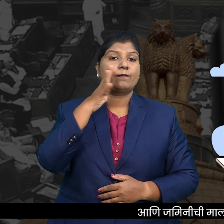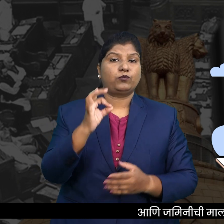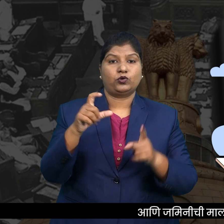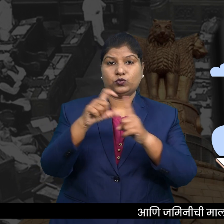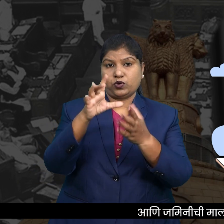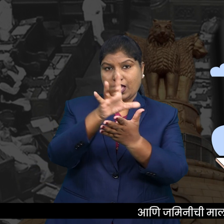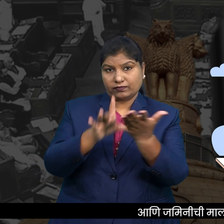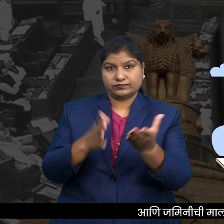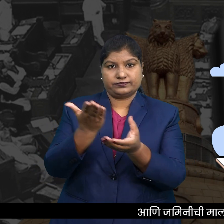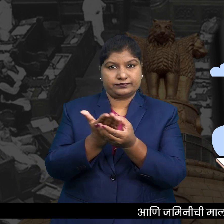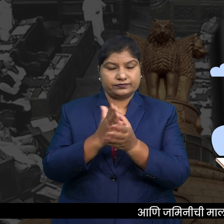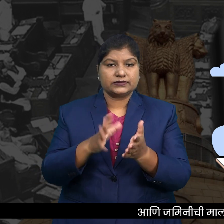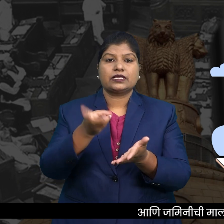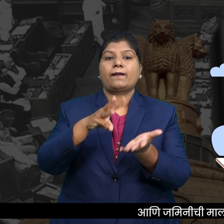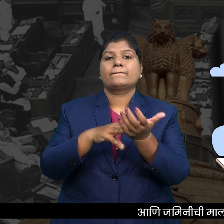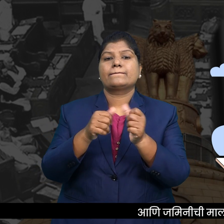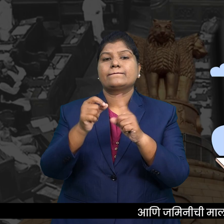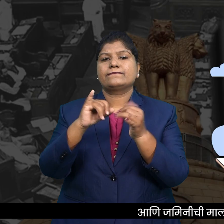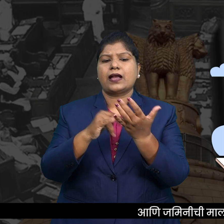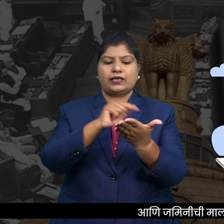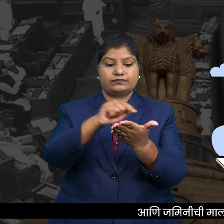पिके, पाण्याच्या टाक्या,